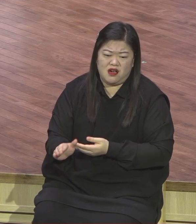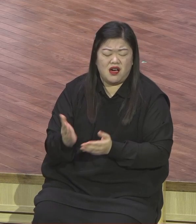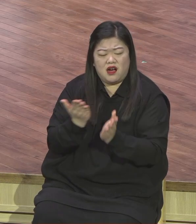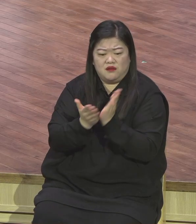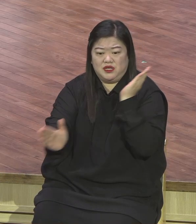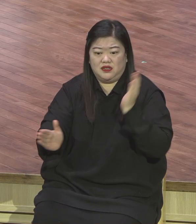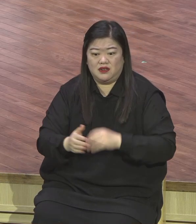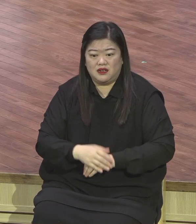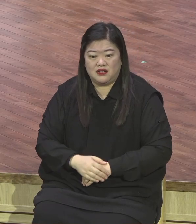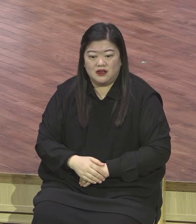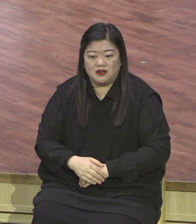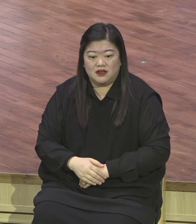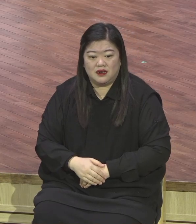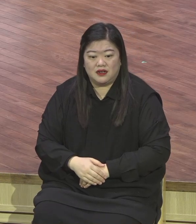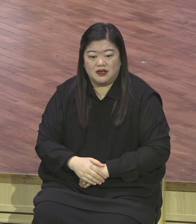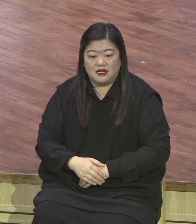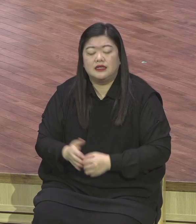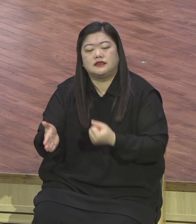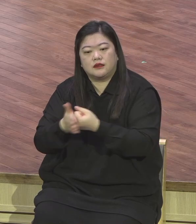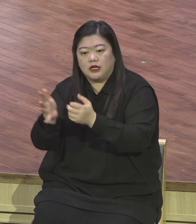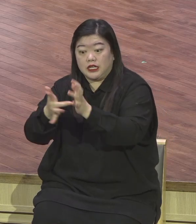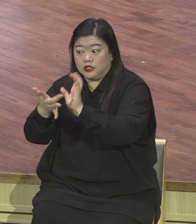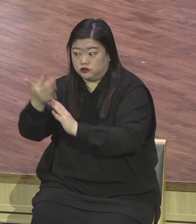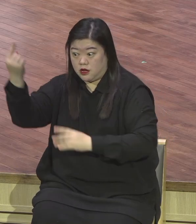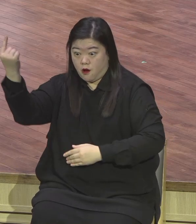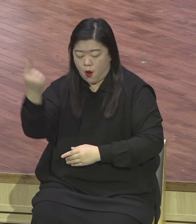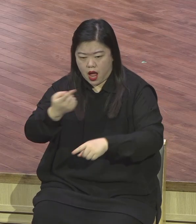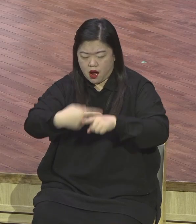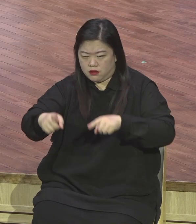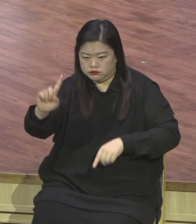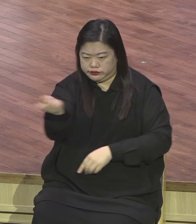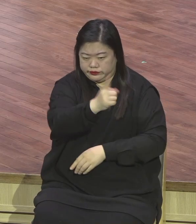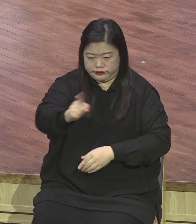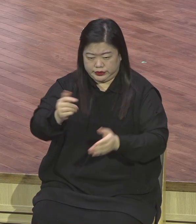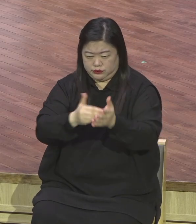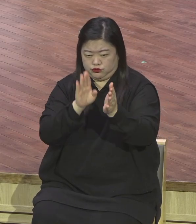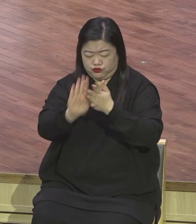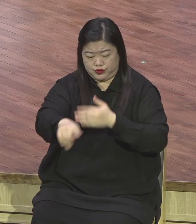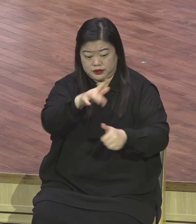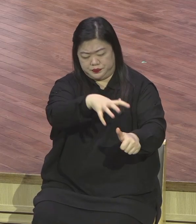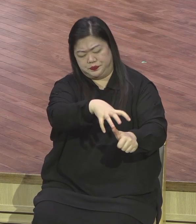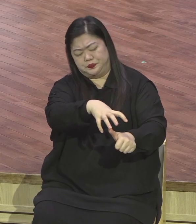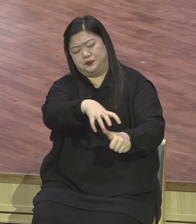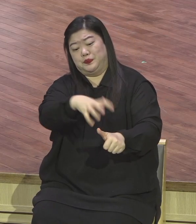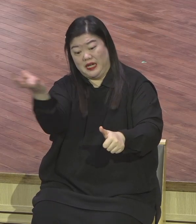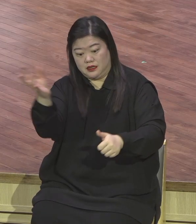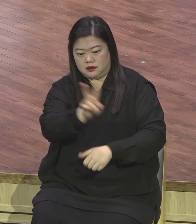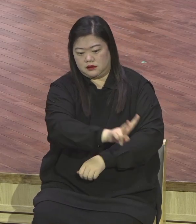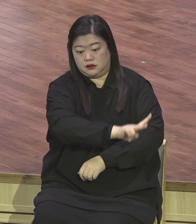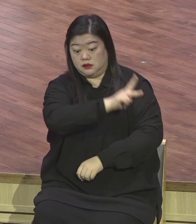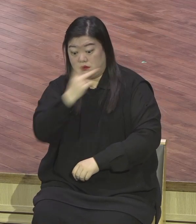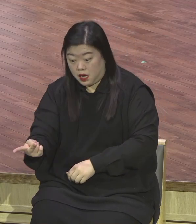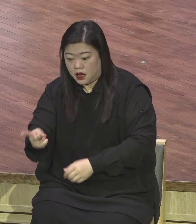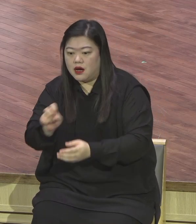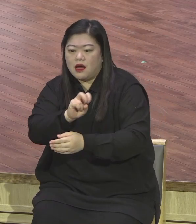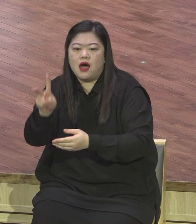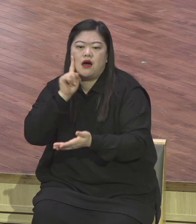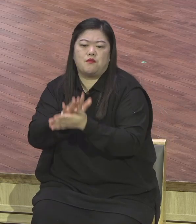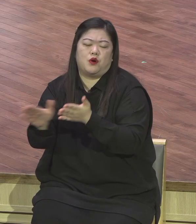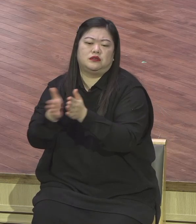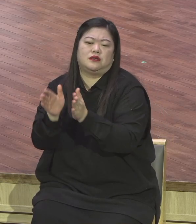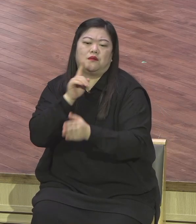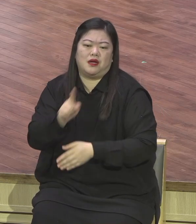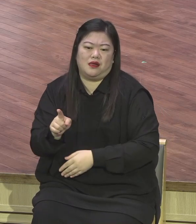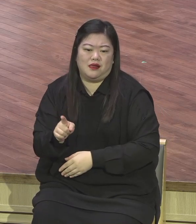무엇보다도 참된 평화 영적인 평화를 을 위해서 우리는 먼저 이 땅의 권세 잡은 자인